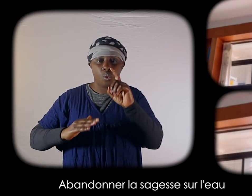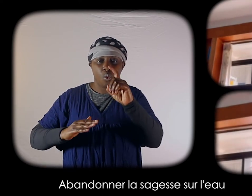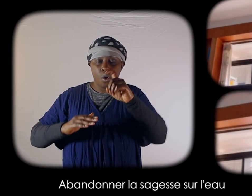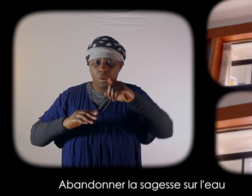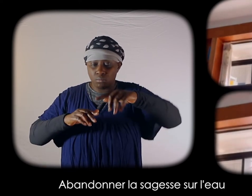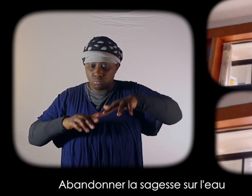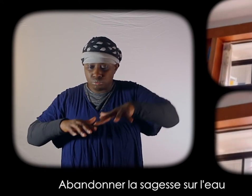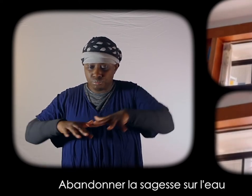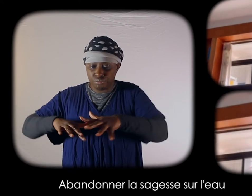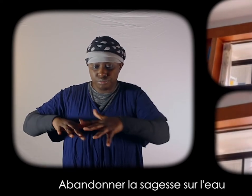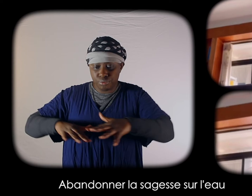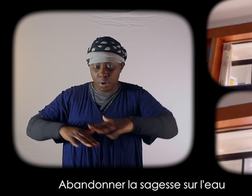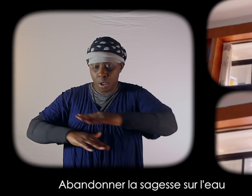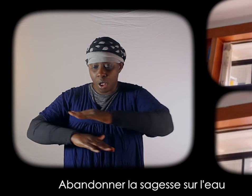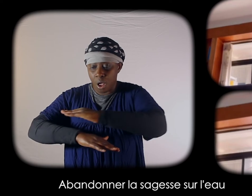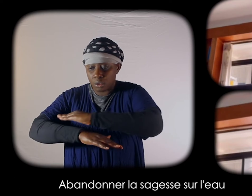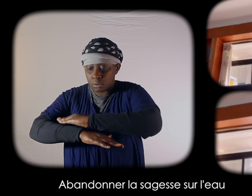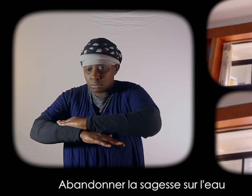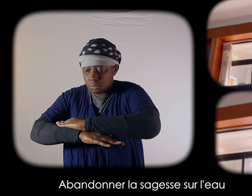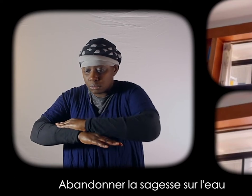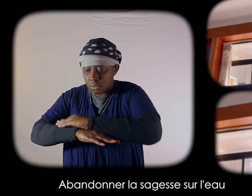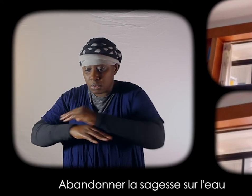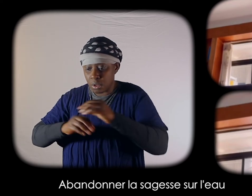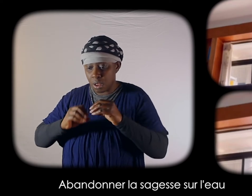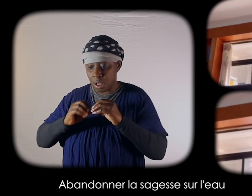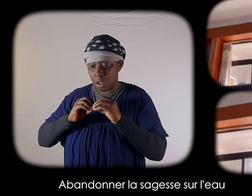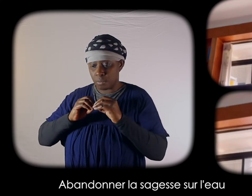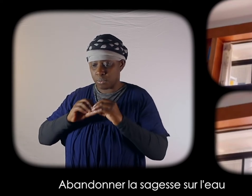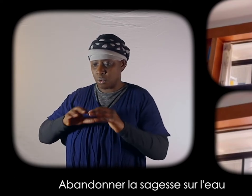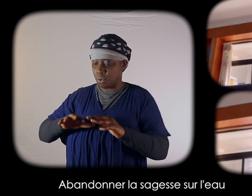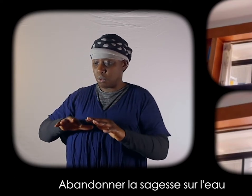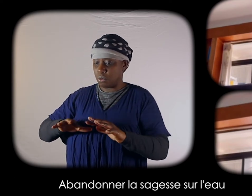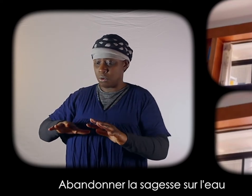在水上放弃智慧，